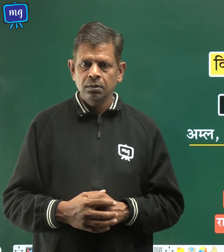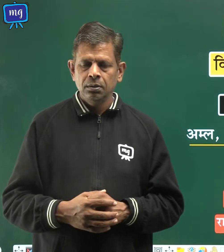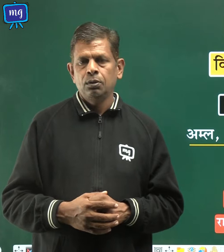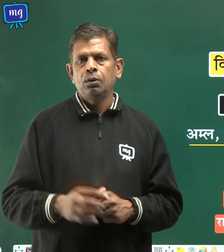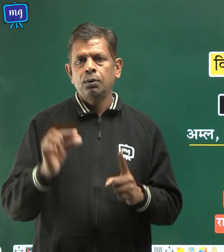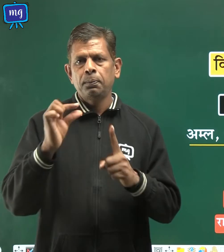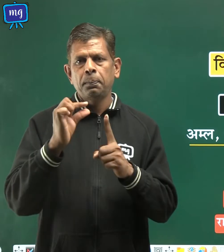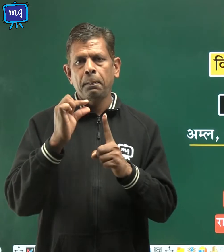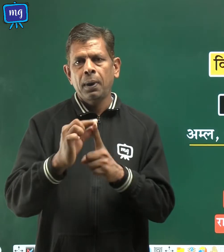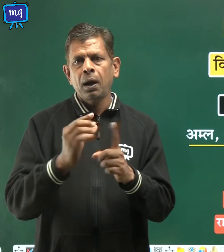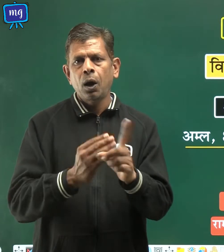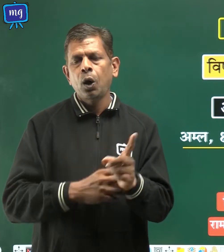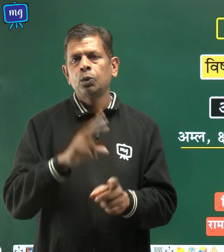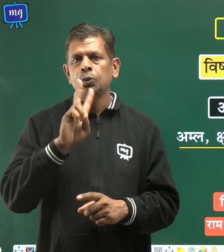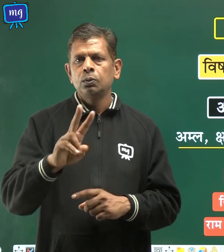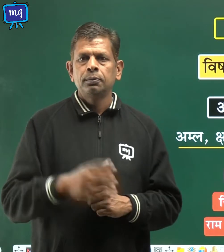भाग 2।